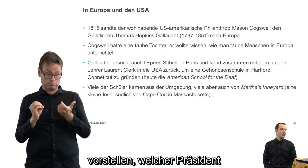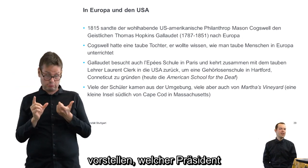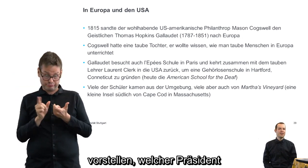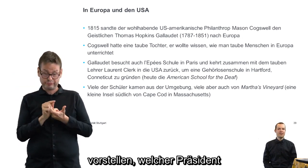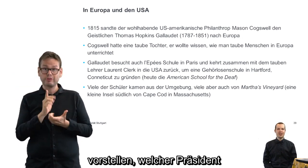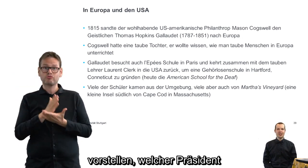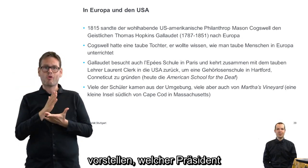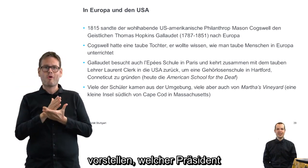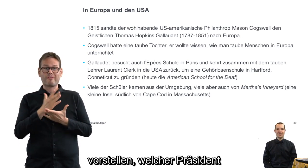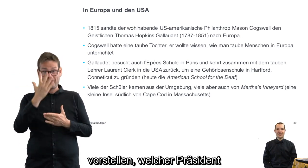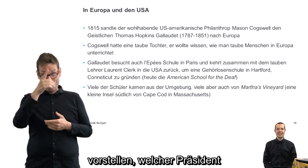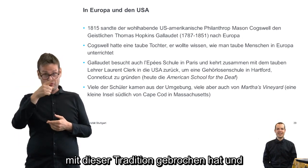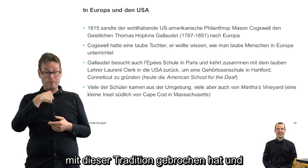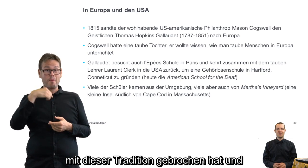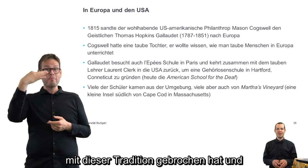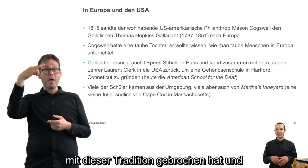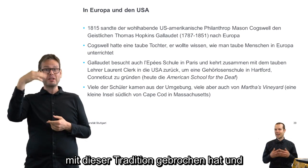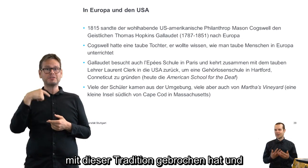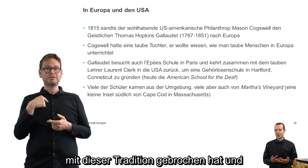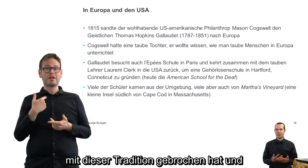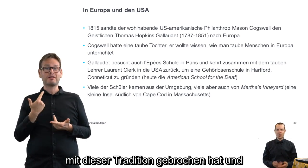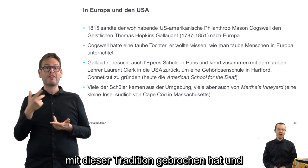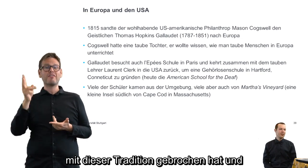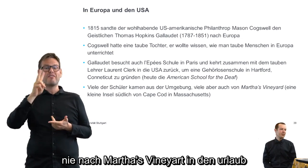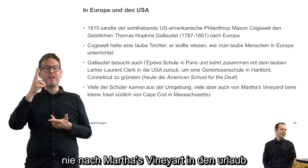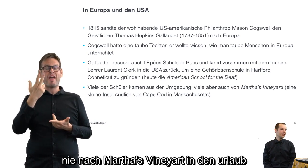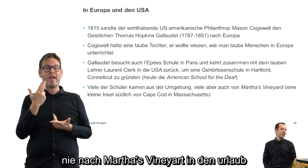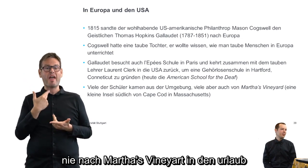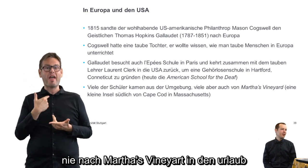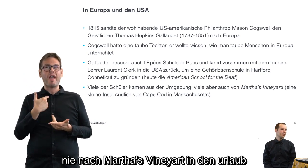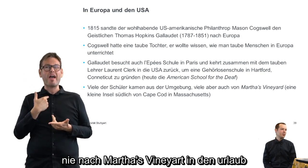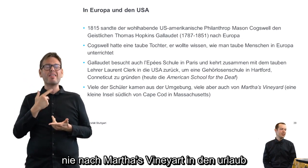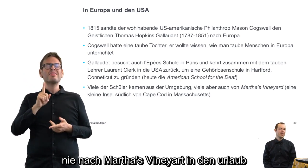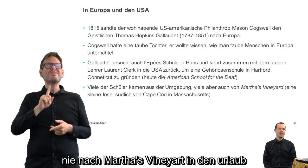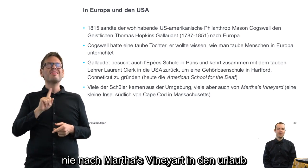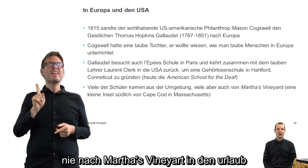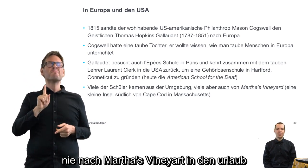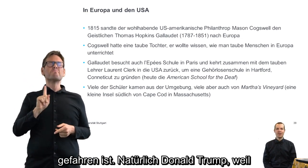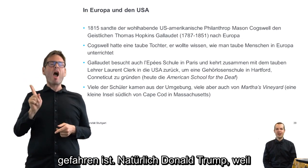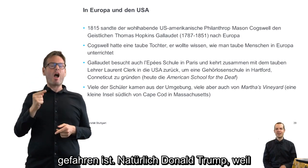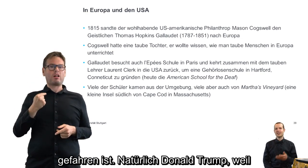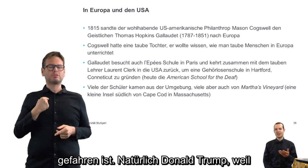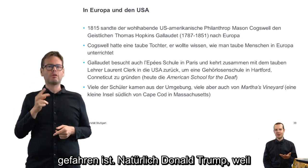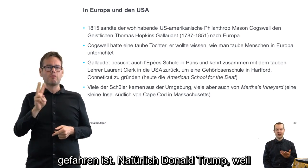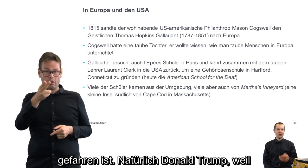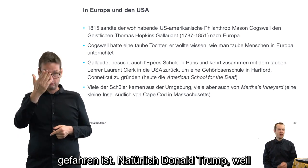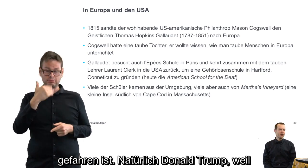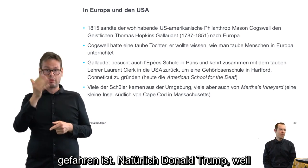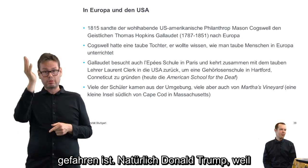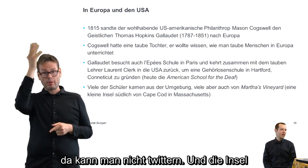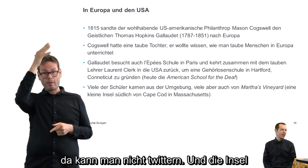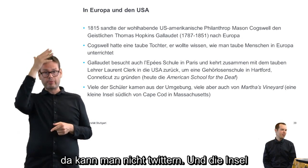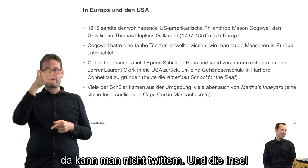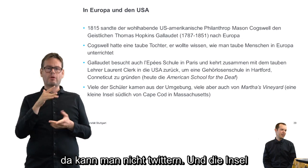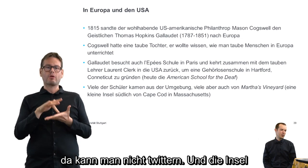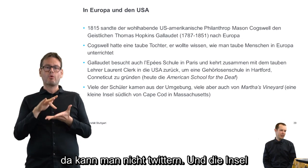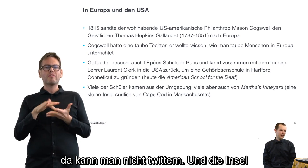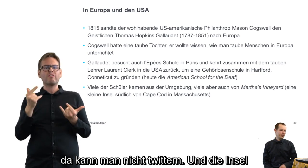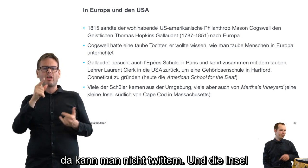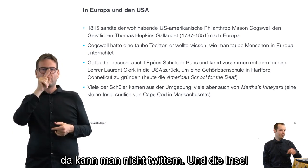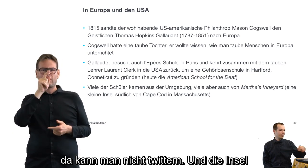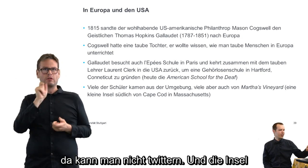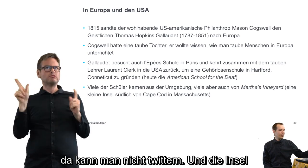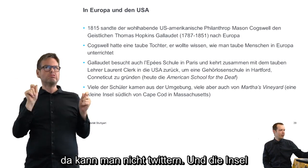vorstellen, welcher Präsident mit dieser Tradition gebrochen hat und nie nach Martha's Vineyard in den Urlaub gefahren ist. Natürlich Donald Trump, weil da kann man nicht